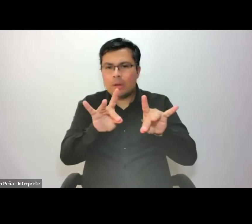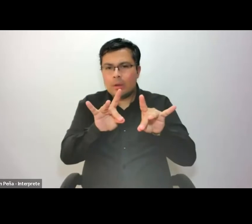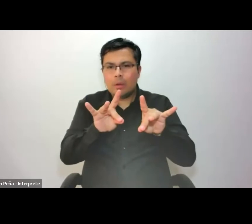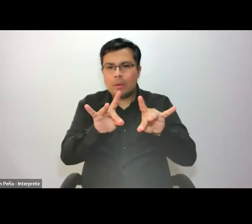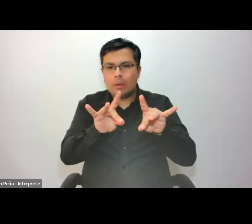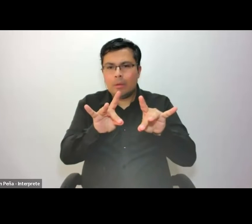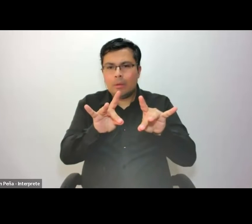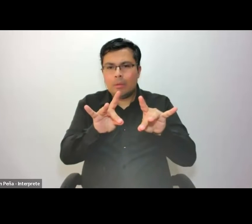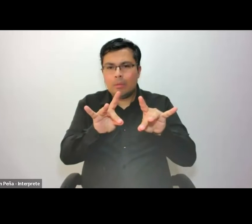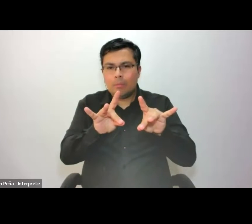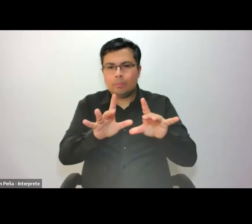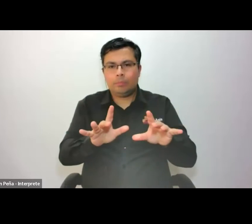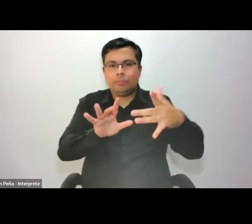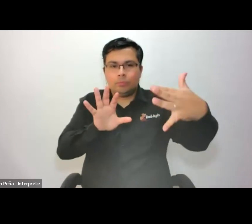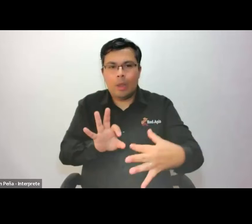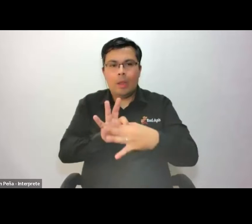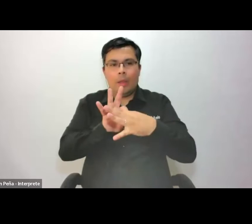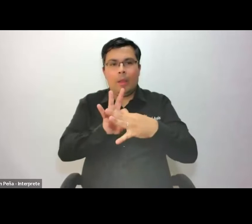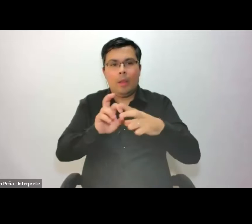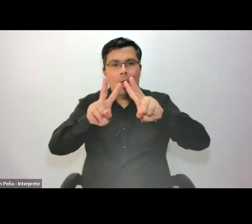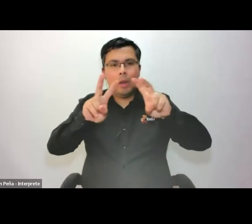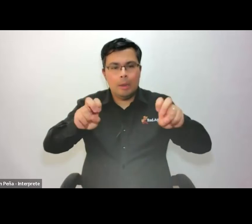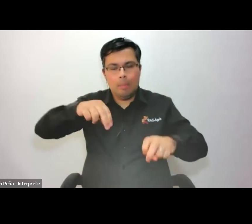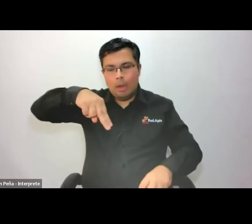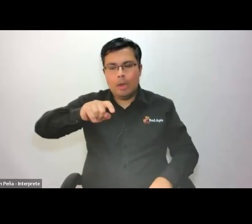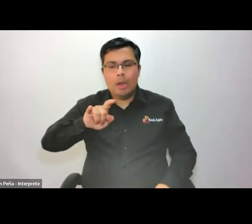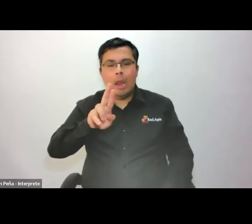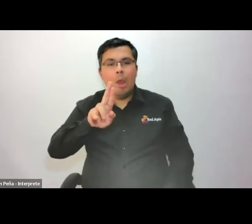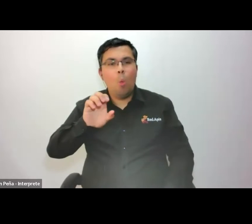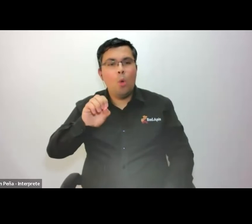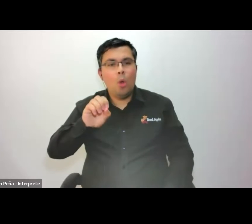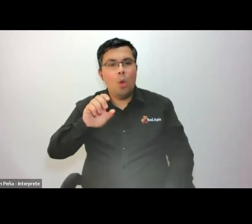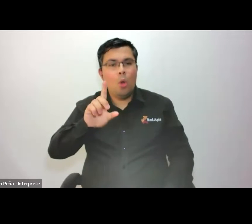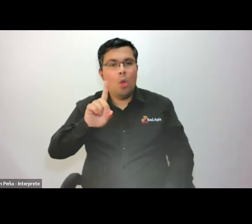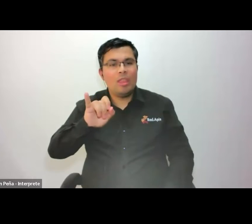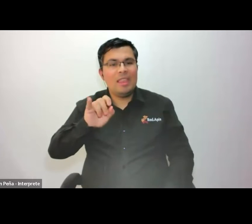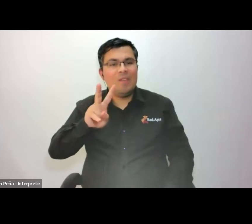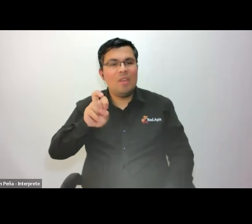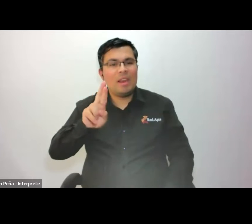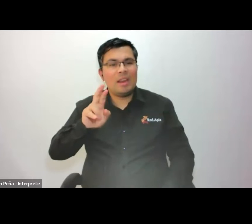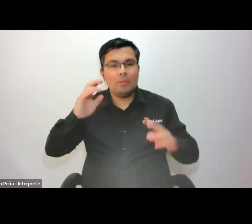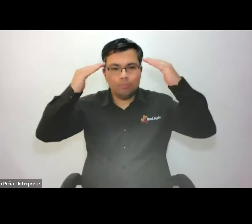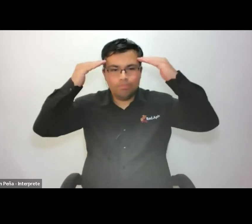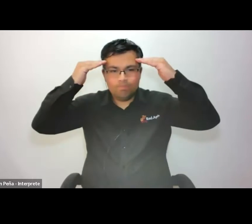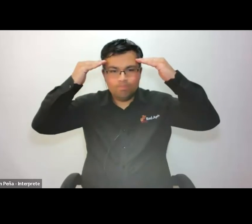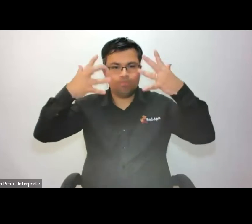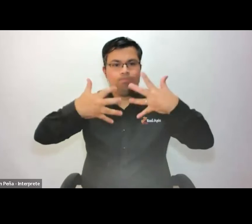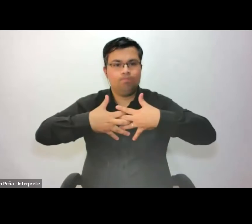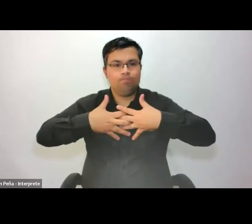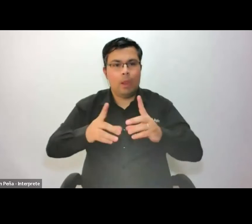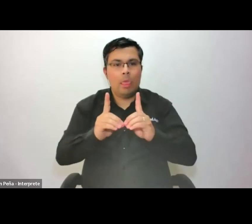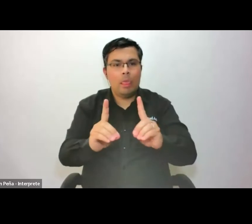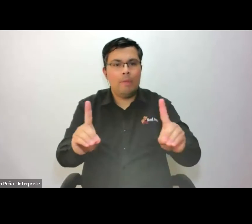asociados a neurodivergencia, ¿no? Son importantes de tener en consideración. En ese sentido, la ley es bastante clara